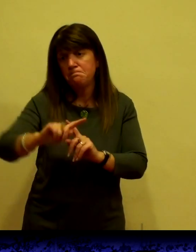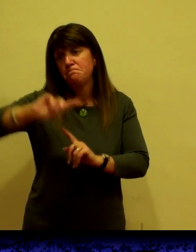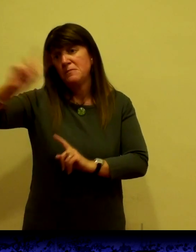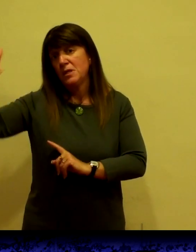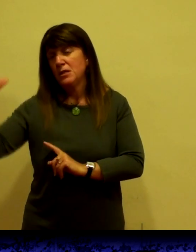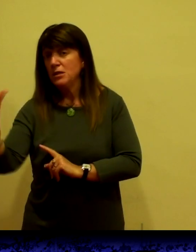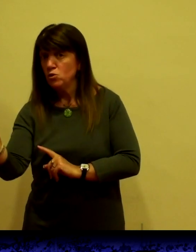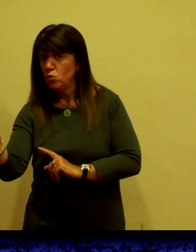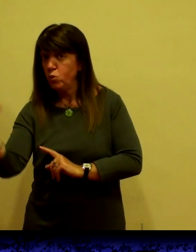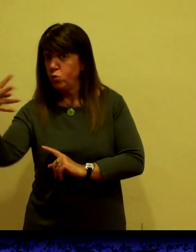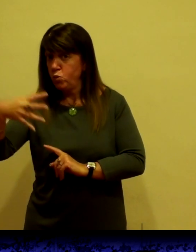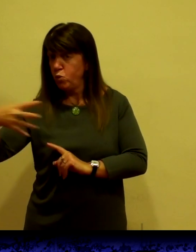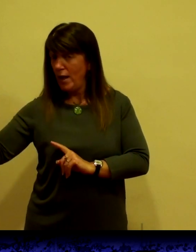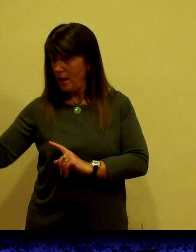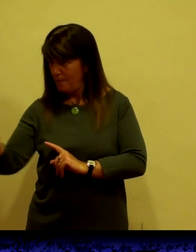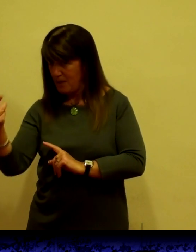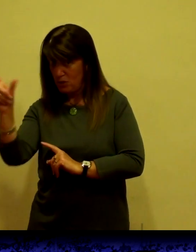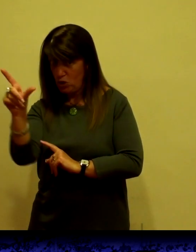narrante,